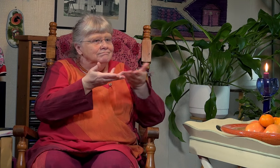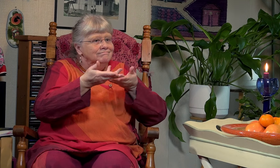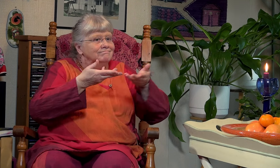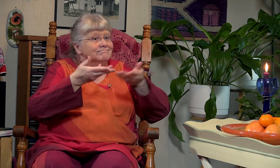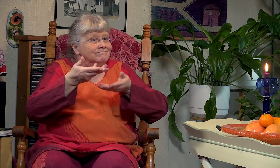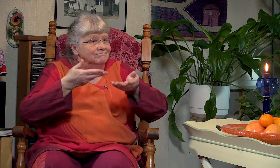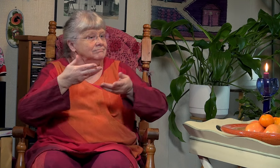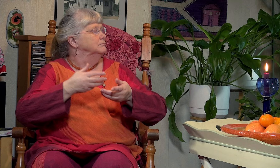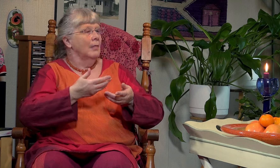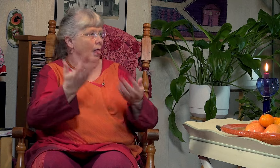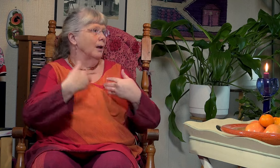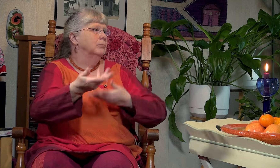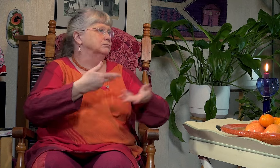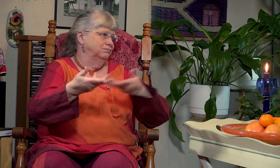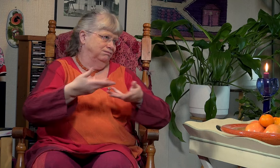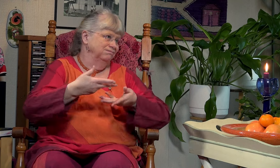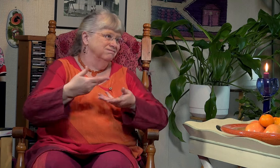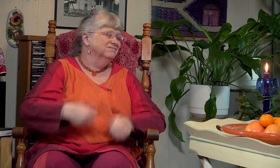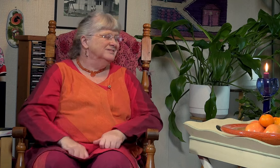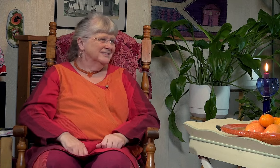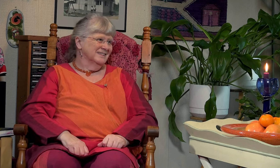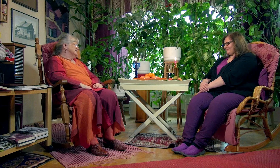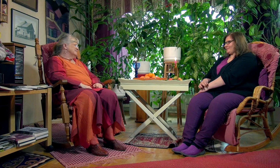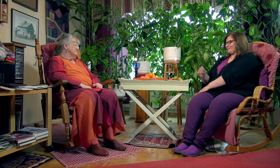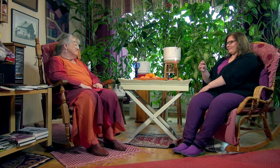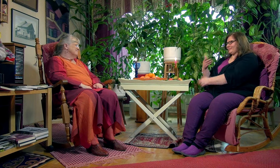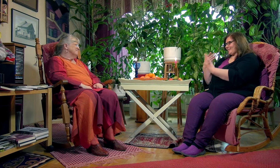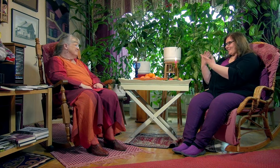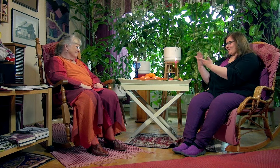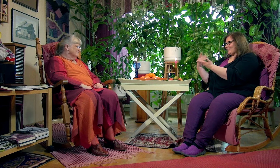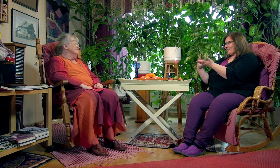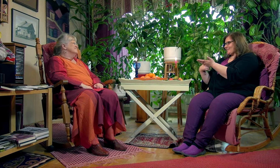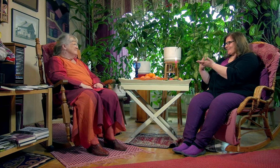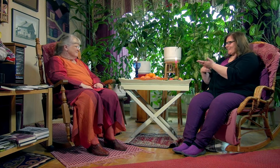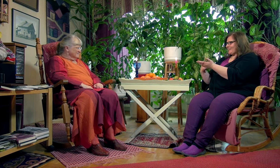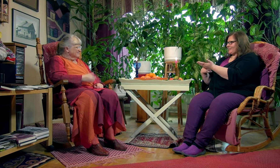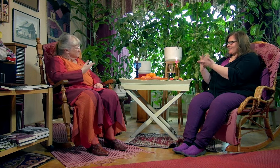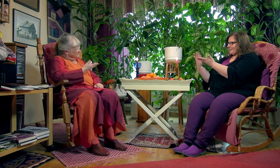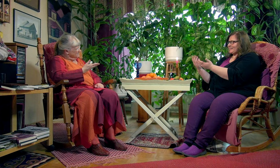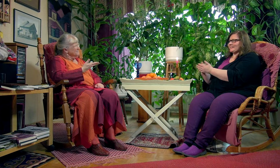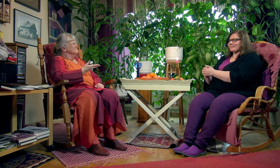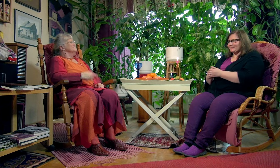on erilainen, mutta silti tulee niin kuin helposti juttuun muiden kanssa. Kiitos haastattelusta.